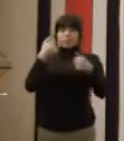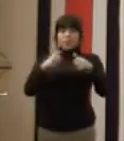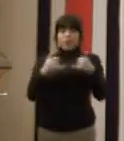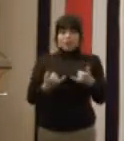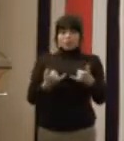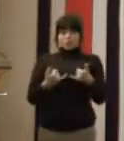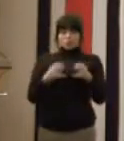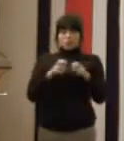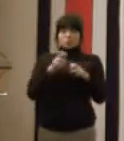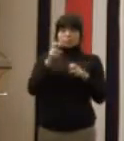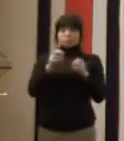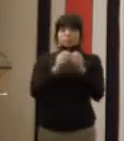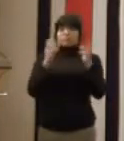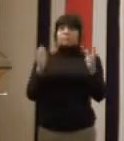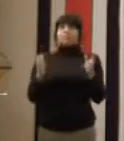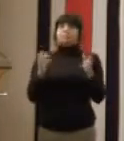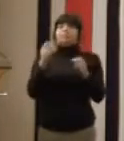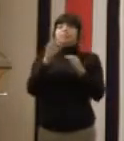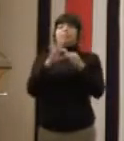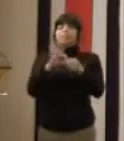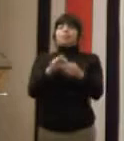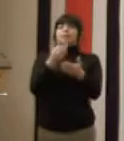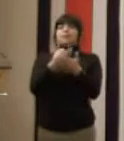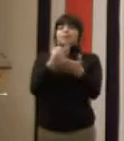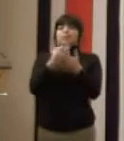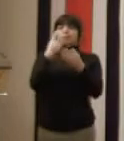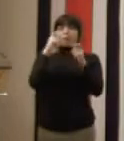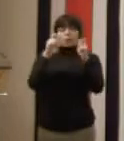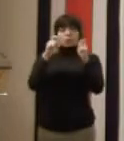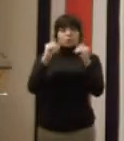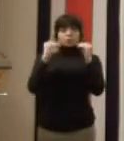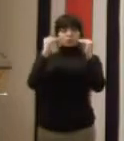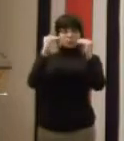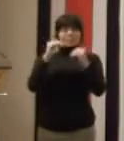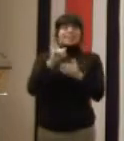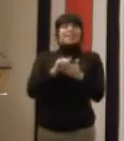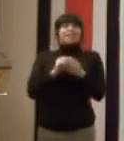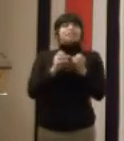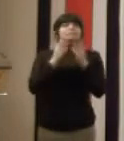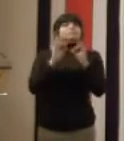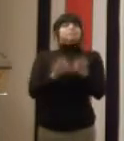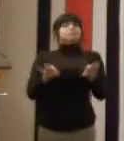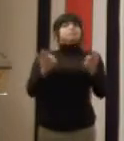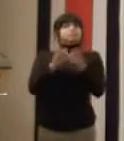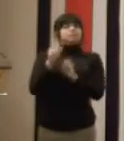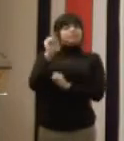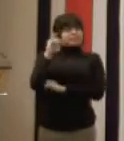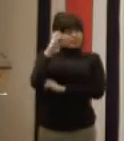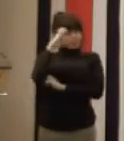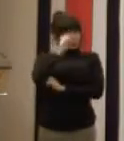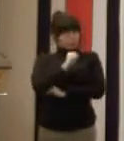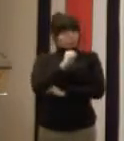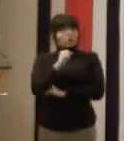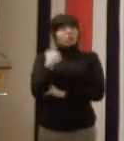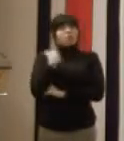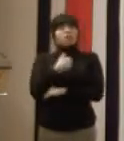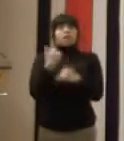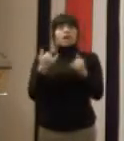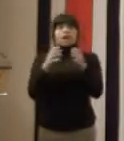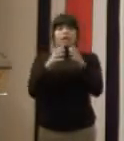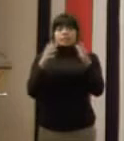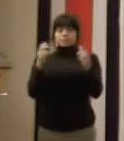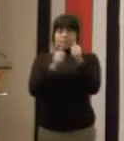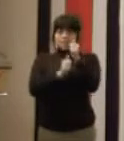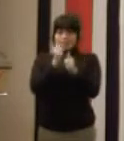actual del financiamiento de la educación superior, y esto es muy significativo. Tengamos en cuenta que estamos con un